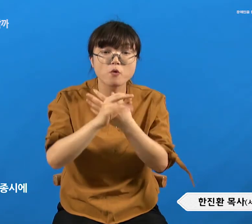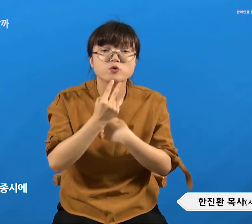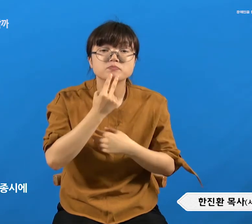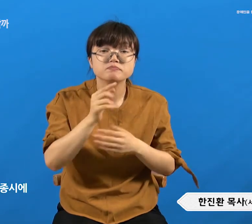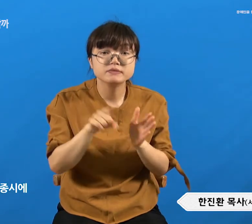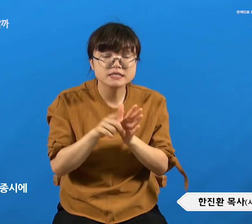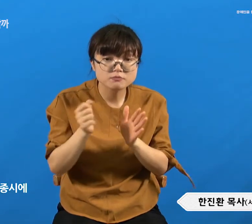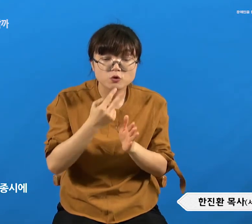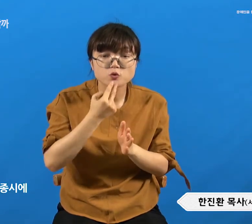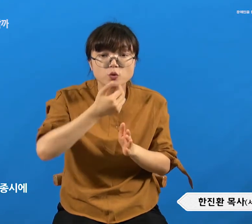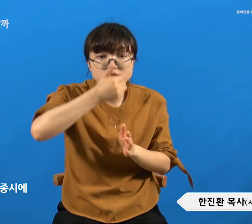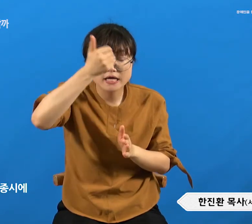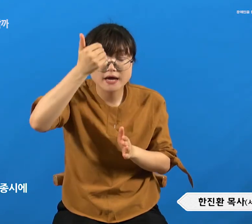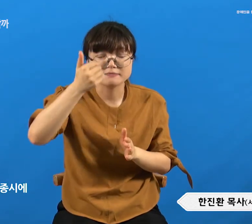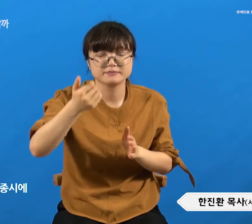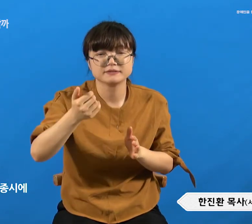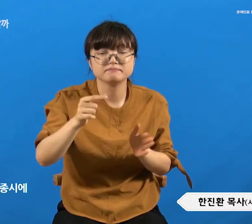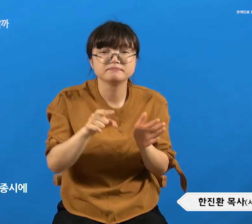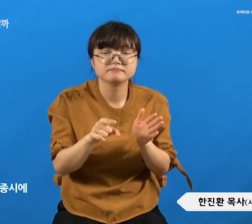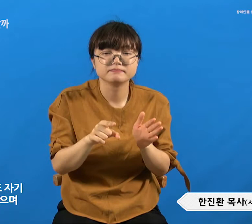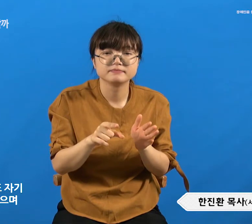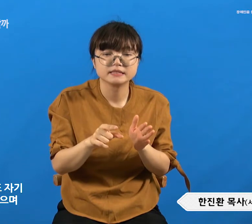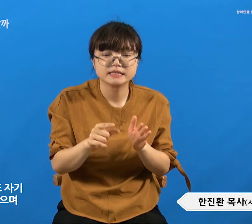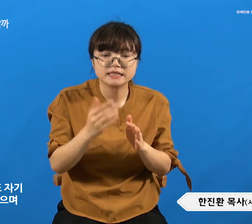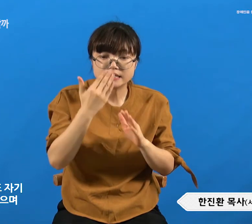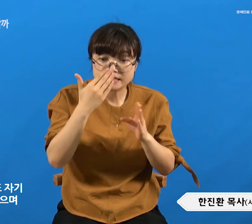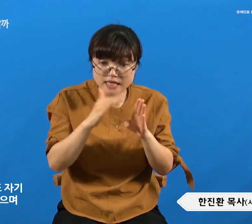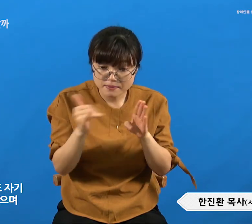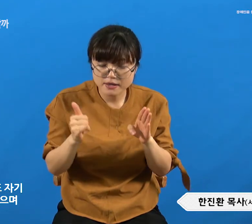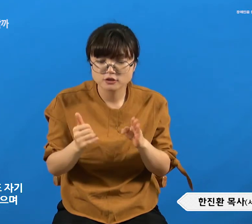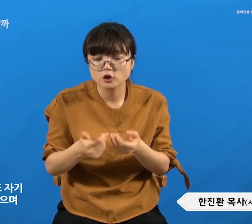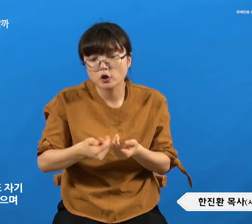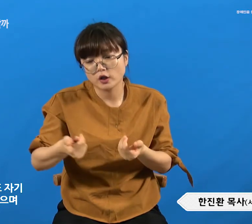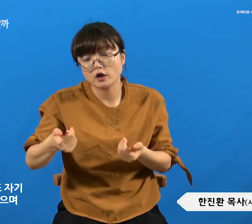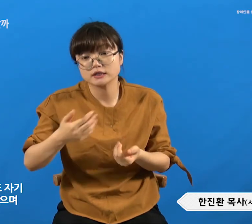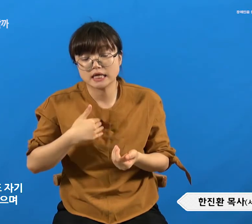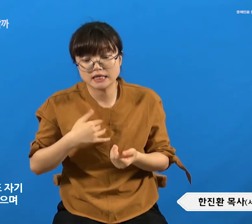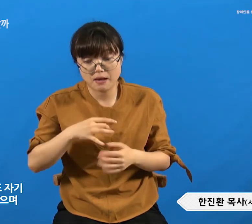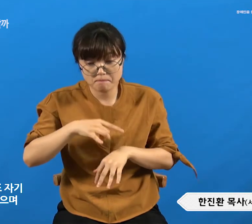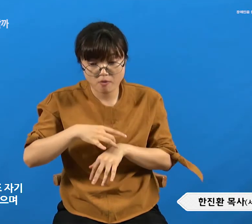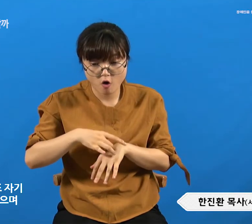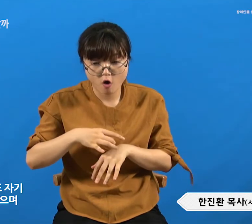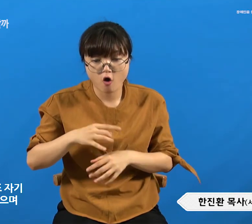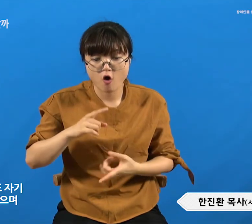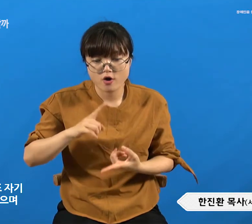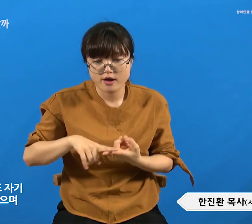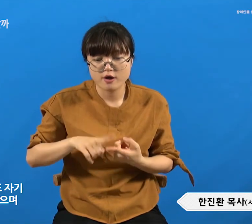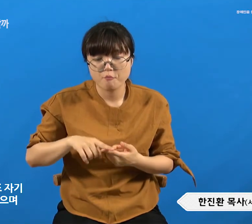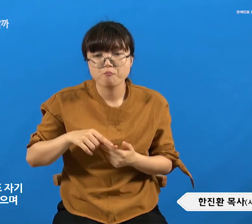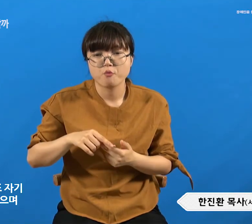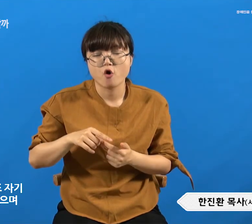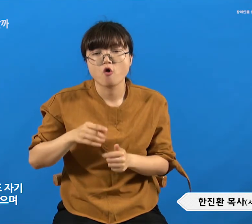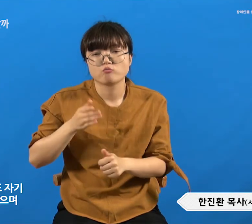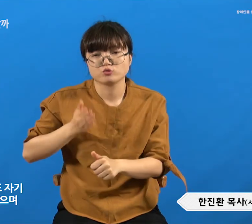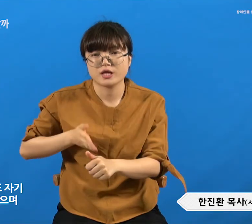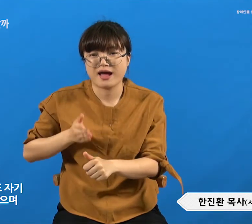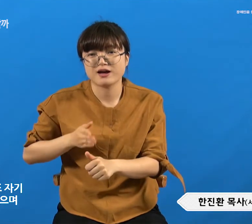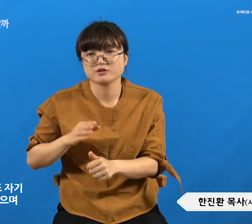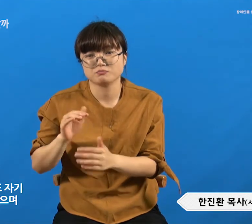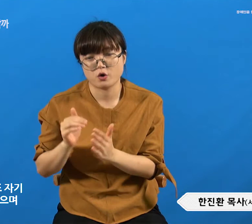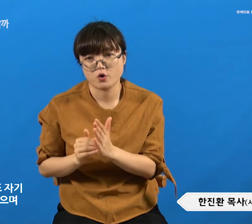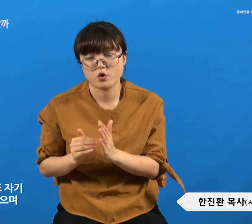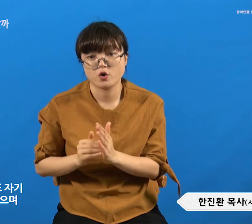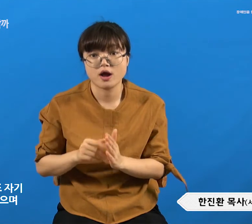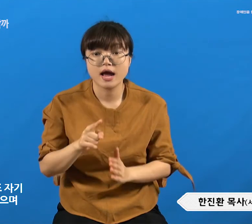요셉은 임종시에 이스라엘 자손들이 떠날 것을 말하고 또 자기 뼈를 위하여 명하였으며,